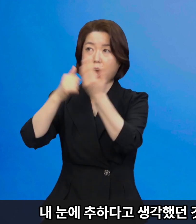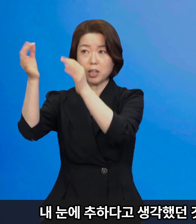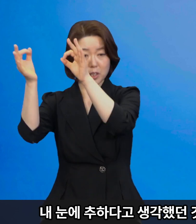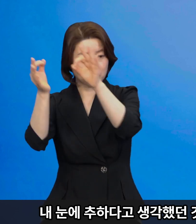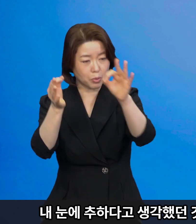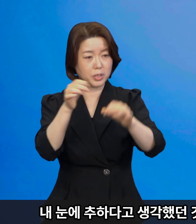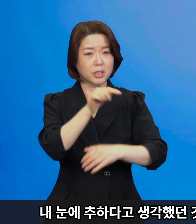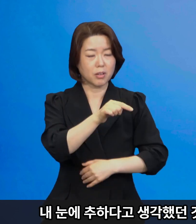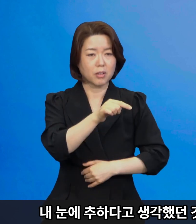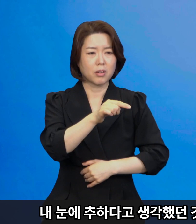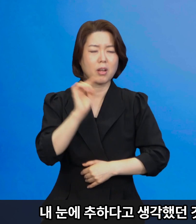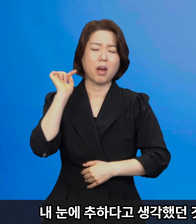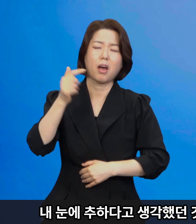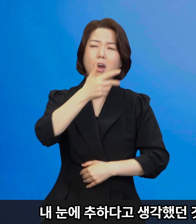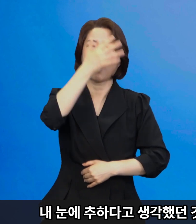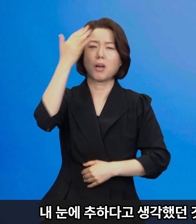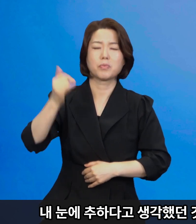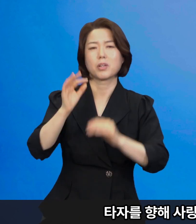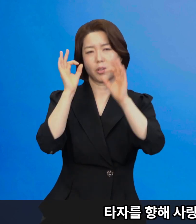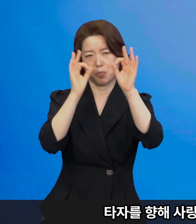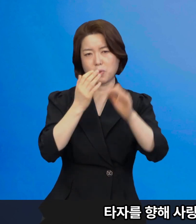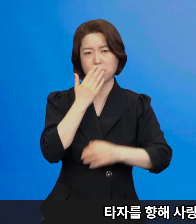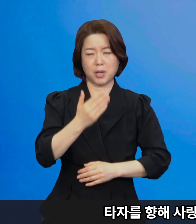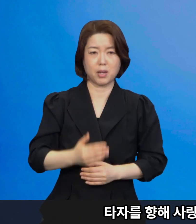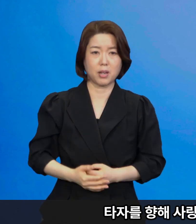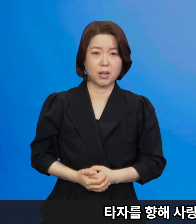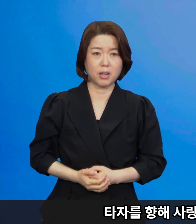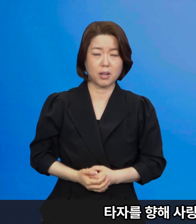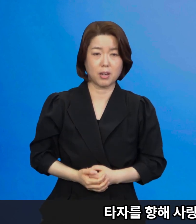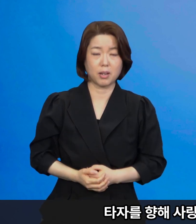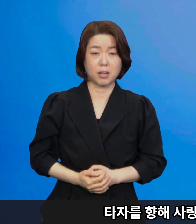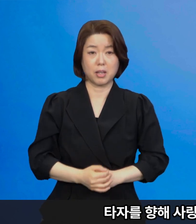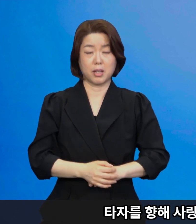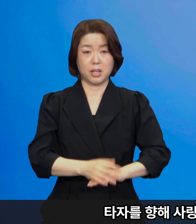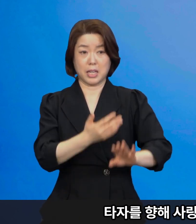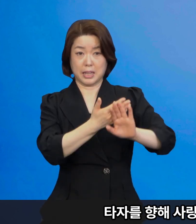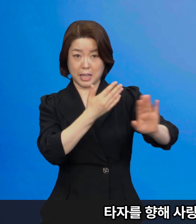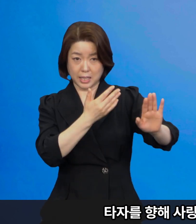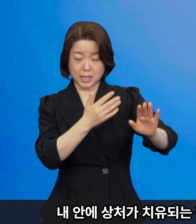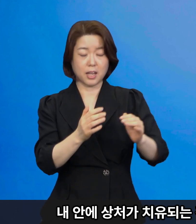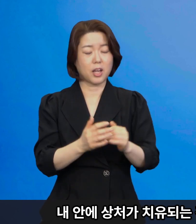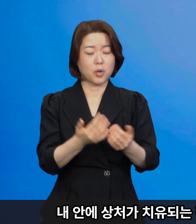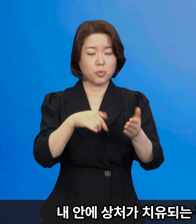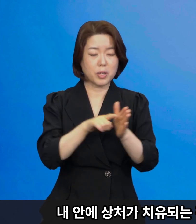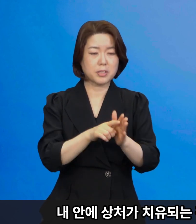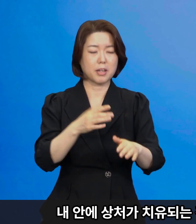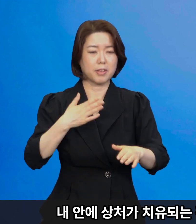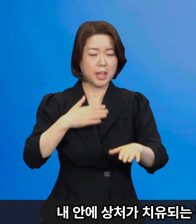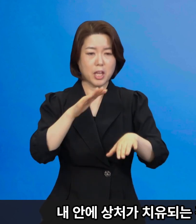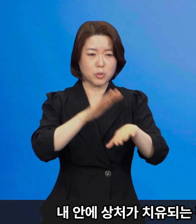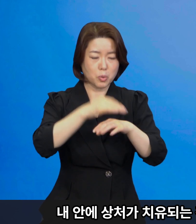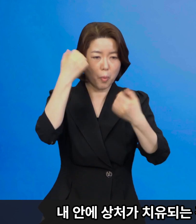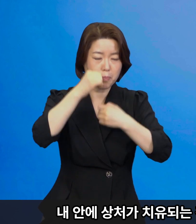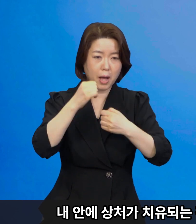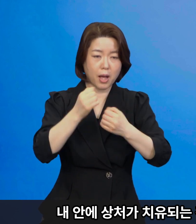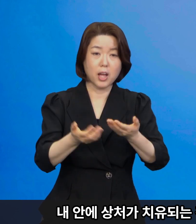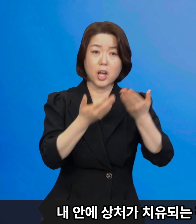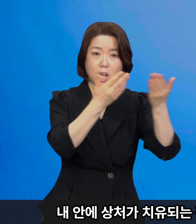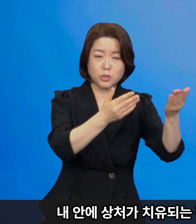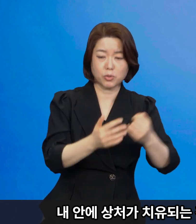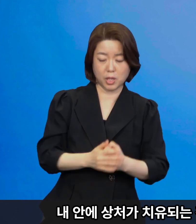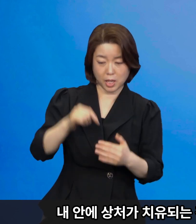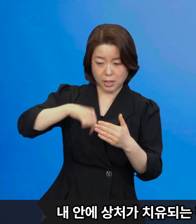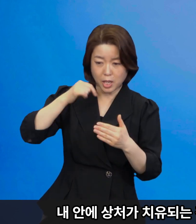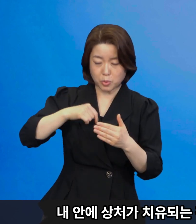눈에는 아름답습니다. 타자를 향해 사랑의 손과 발이 되어줄 때 내 안에 상처가